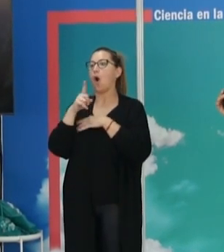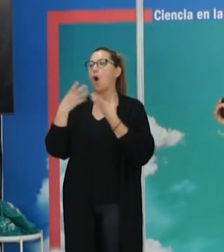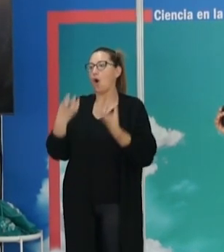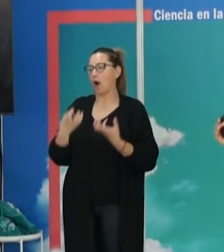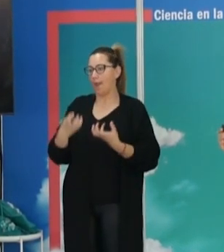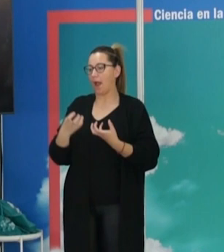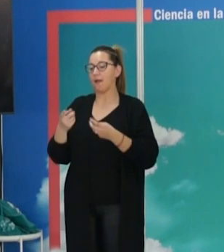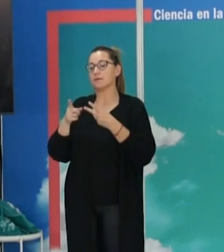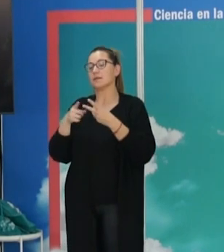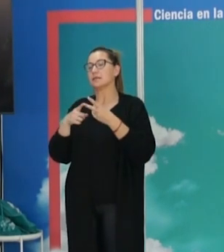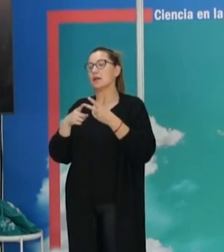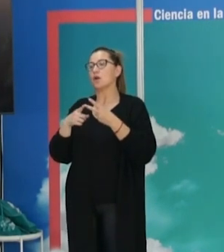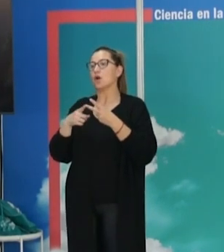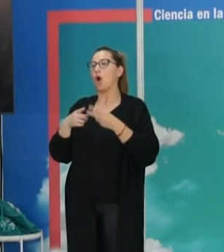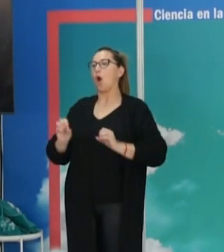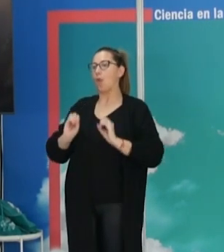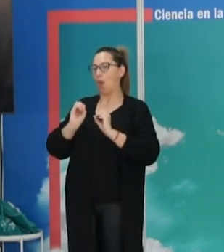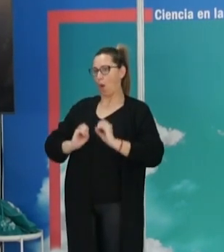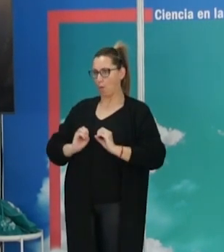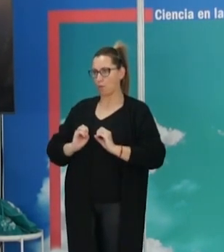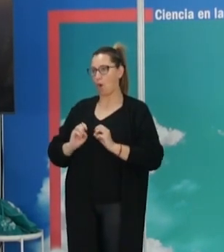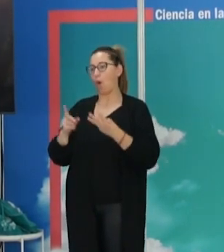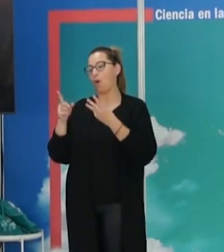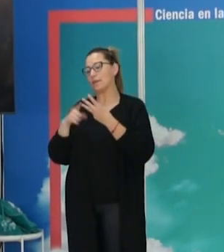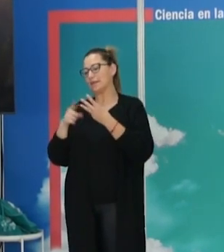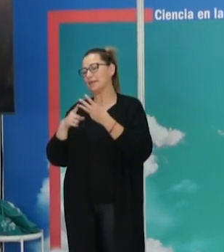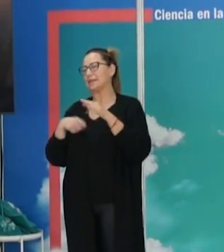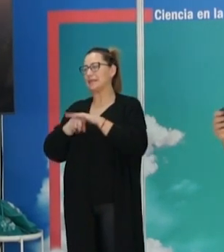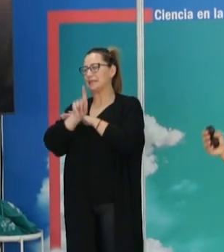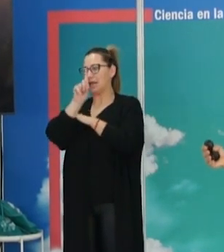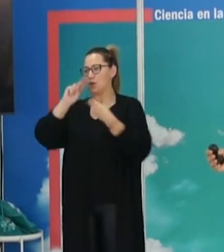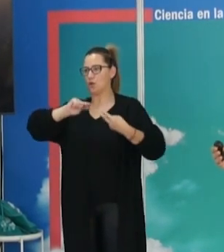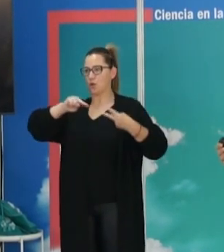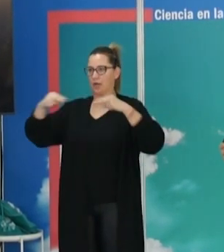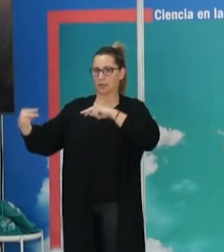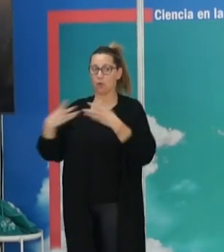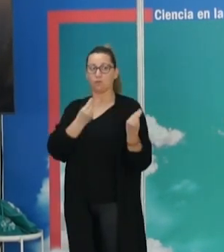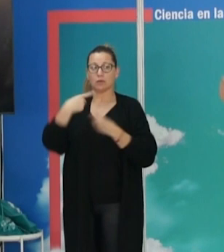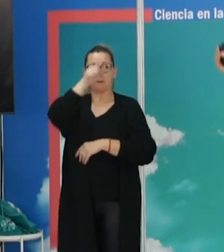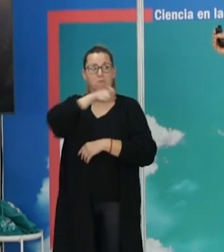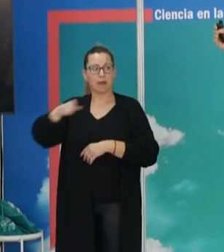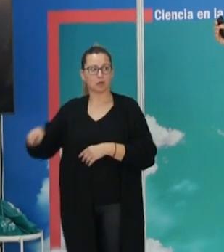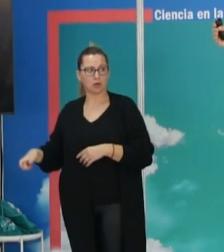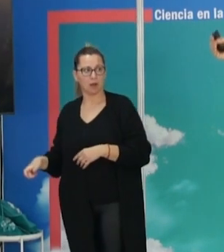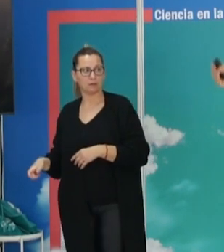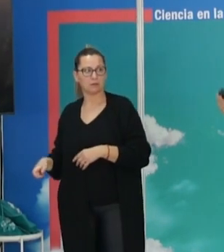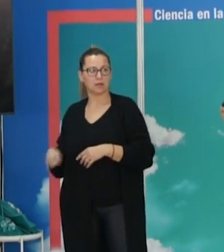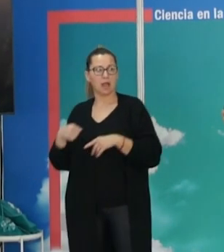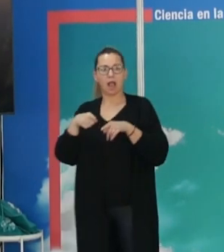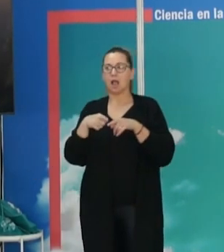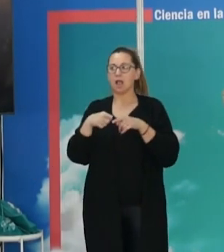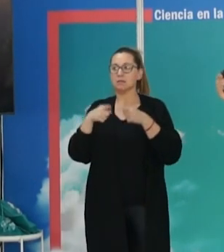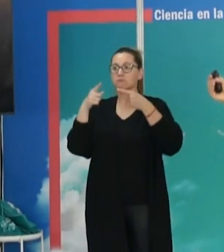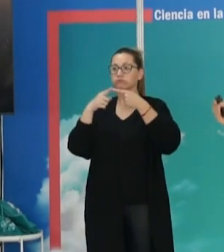y el desarrollo cromosómico o genético. Obviamente, muchas personas hay una alineación